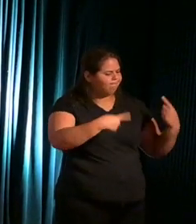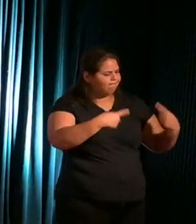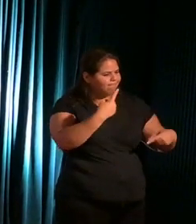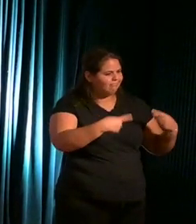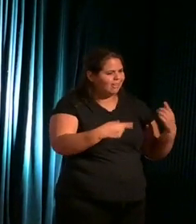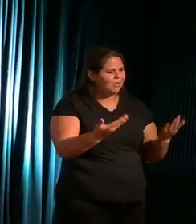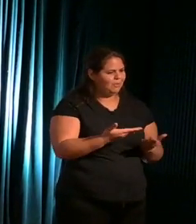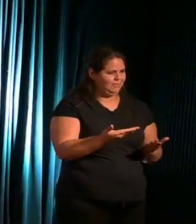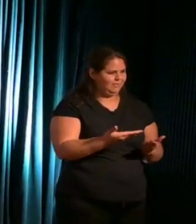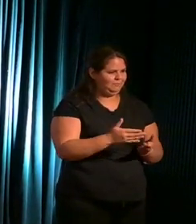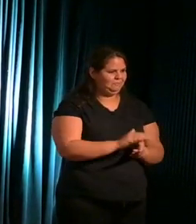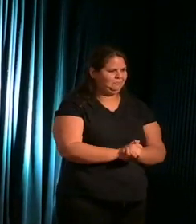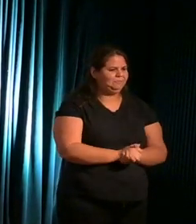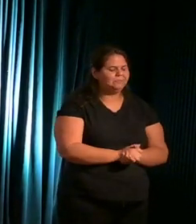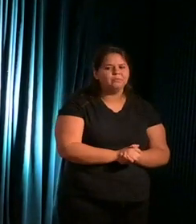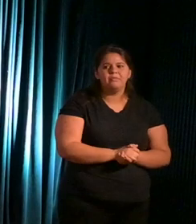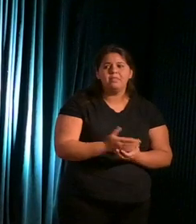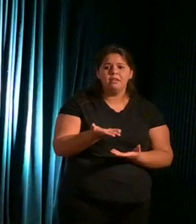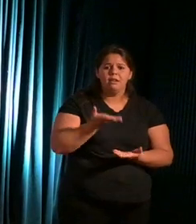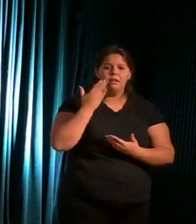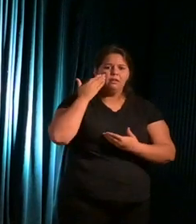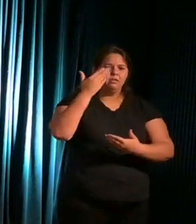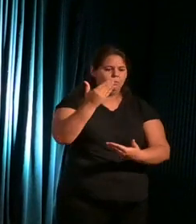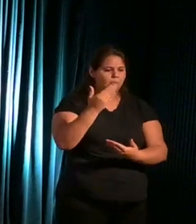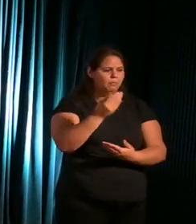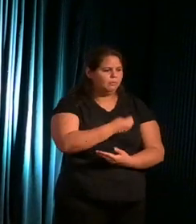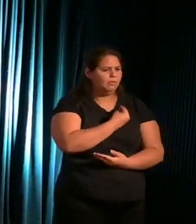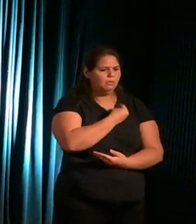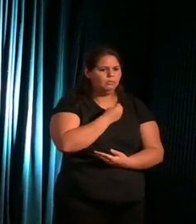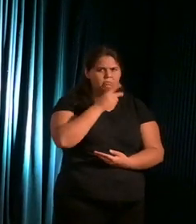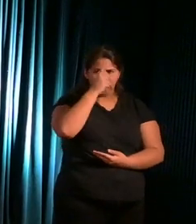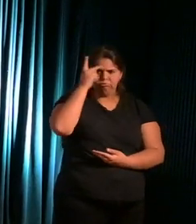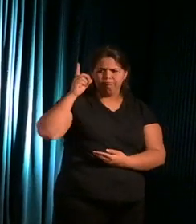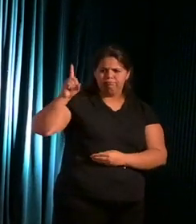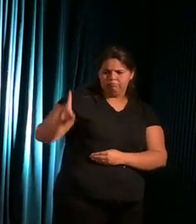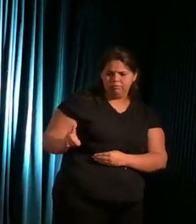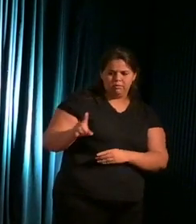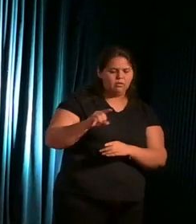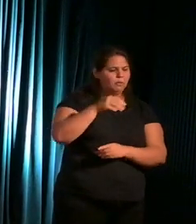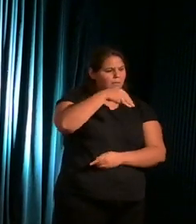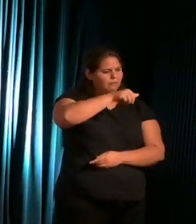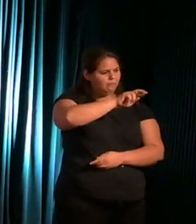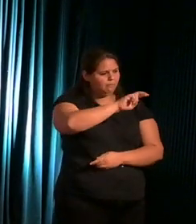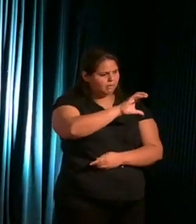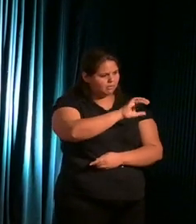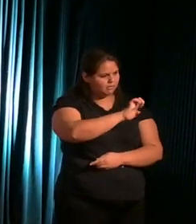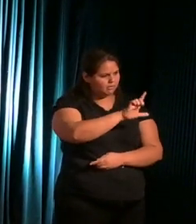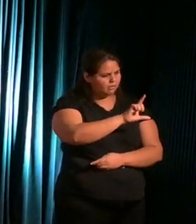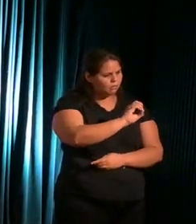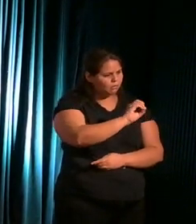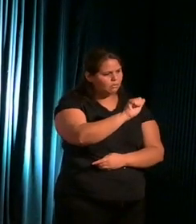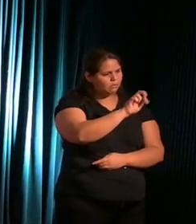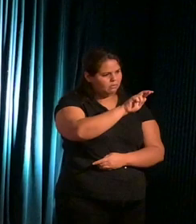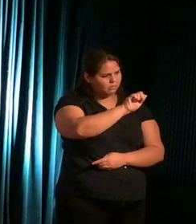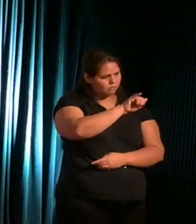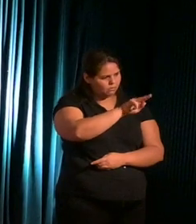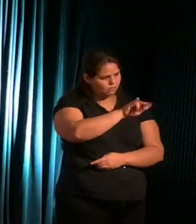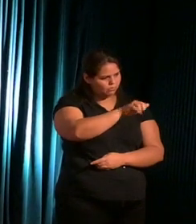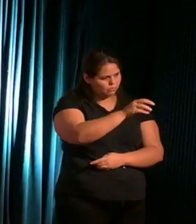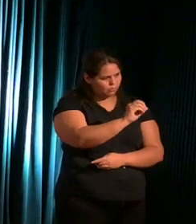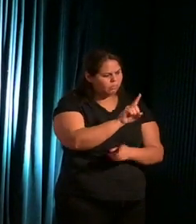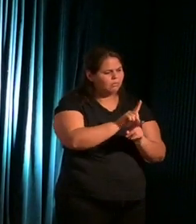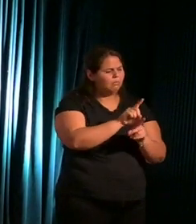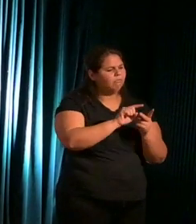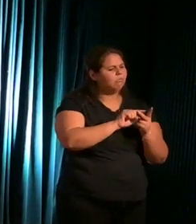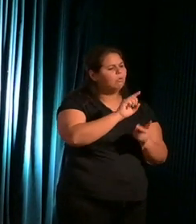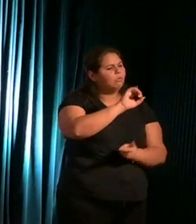Walter, né? E agradecer aqui a presença dos nossos diretores, Marcelo Araújo, João